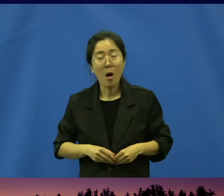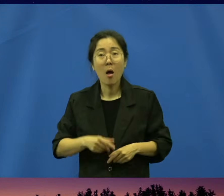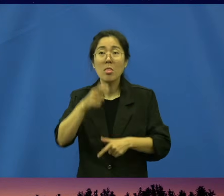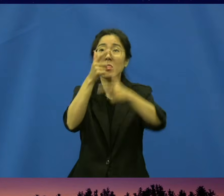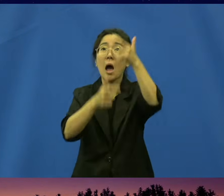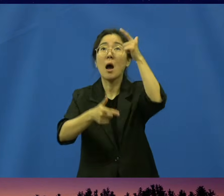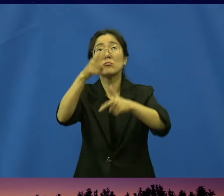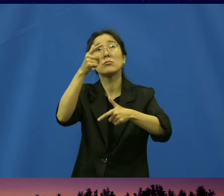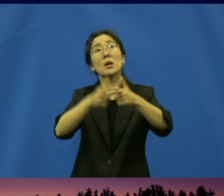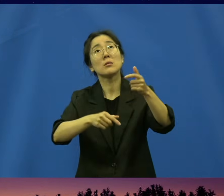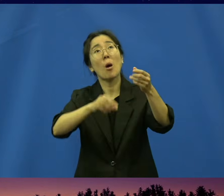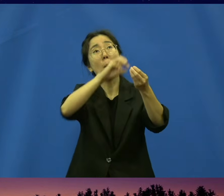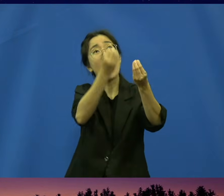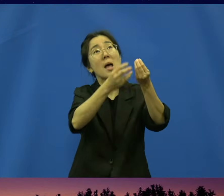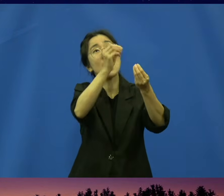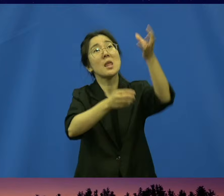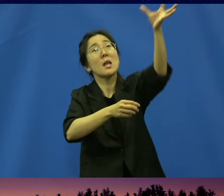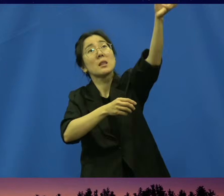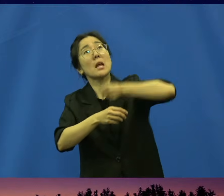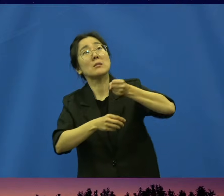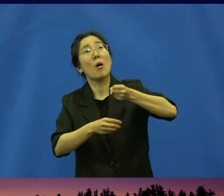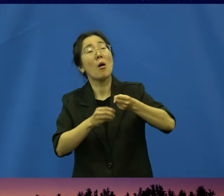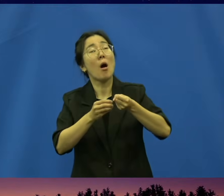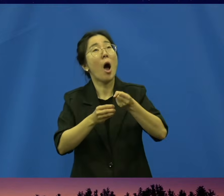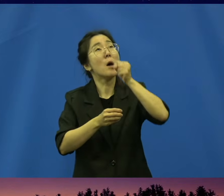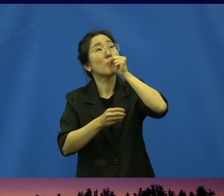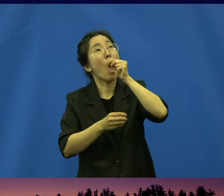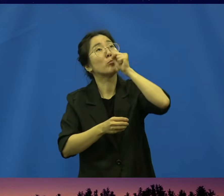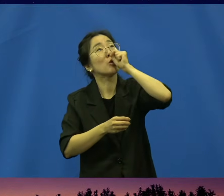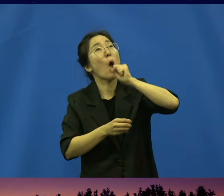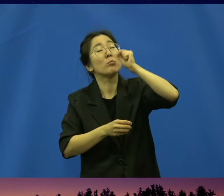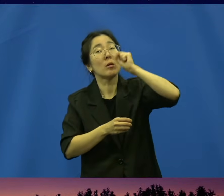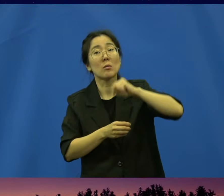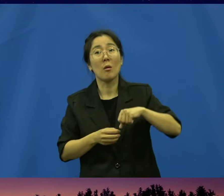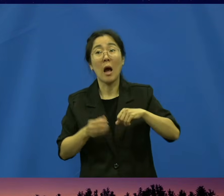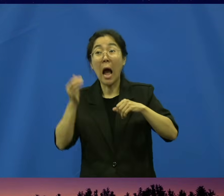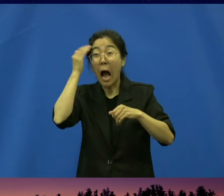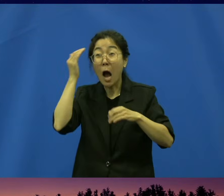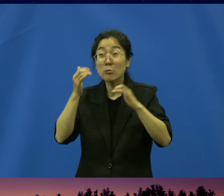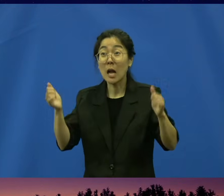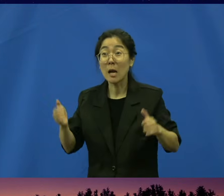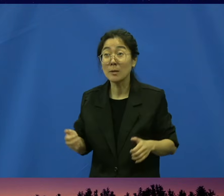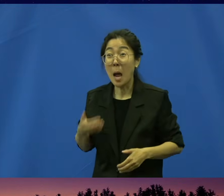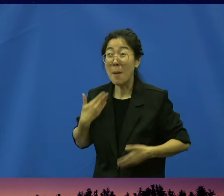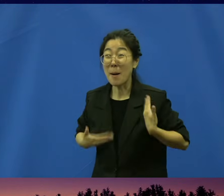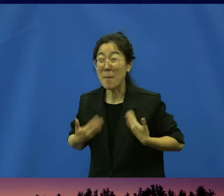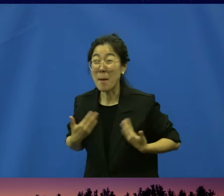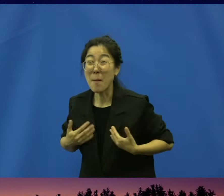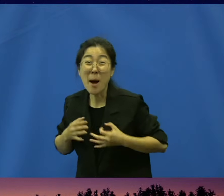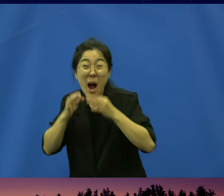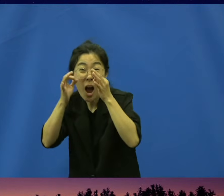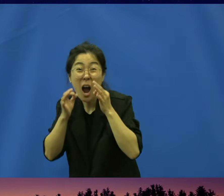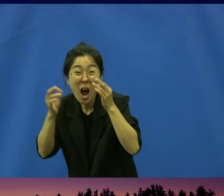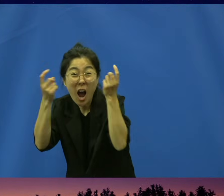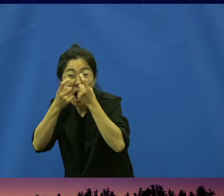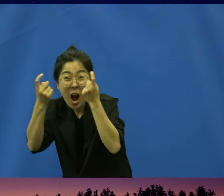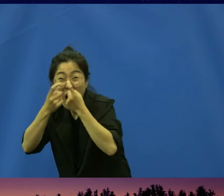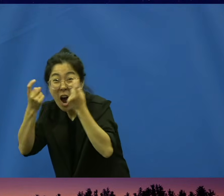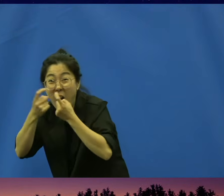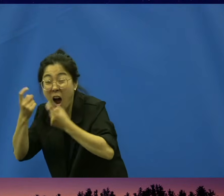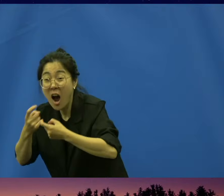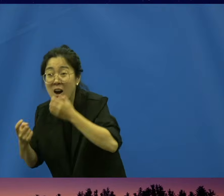목마르면은 코코넛 따가지고 먹고, 뭐 아둥바둥 살아야 할 환경이 아니었는데 둘로스에 와가지고 어떻게 스위스